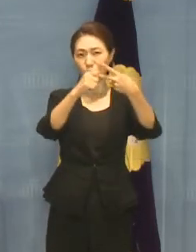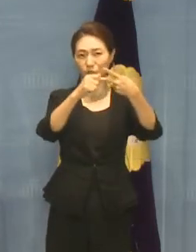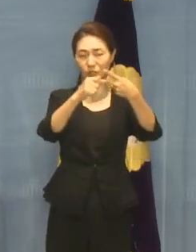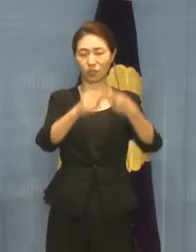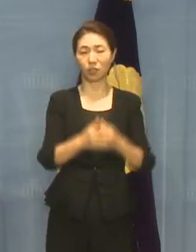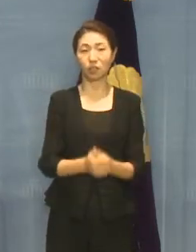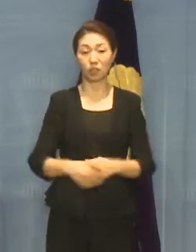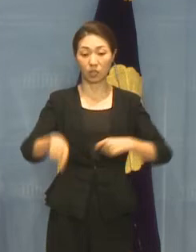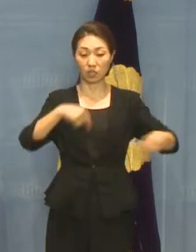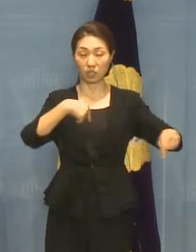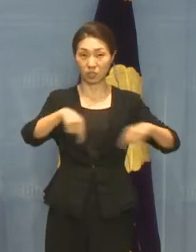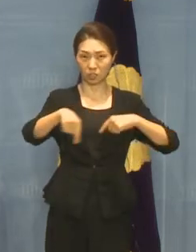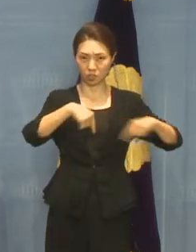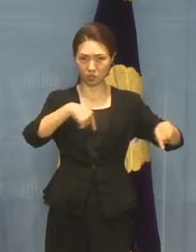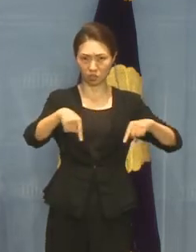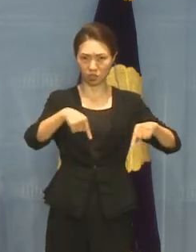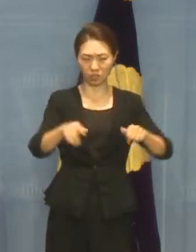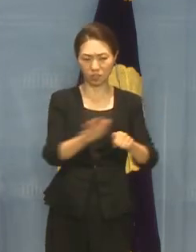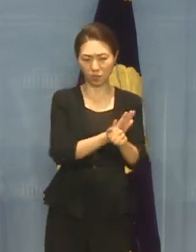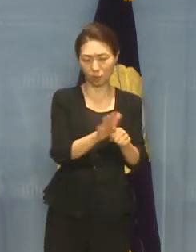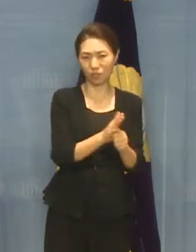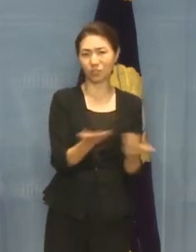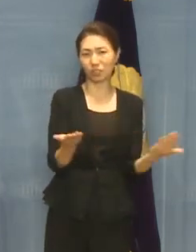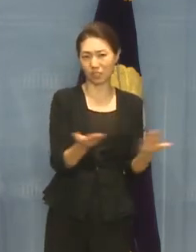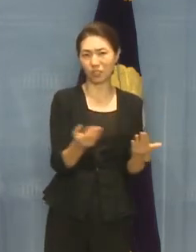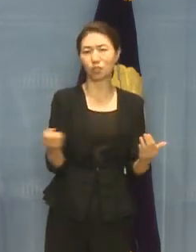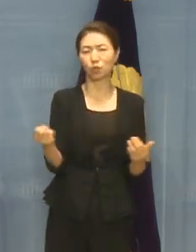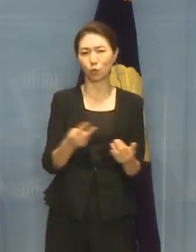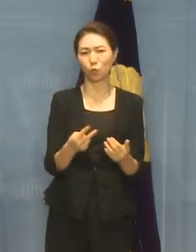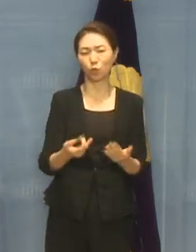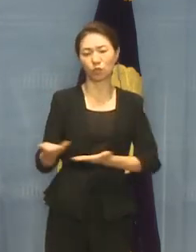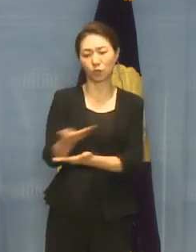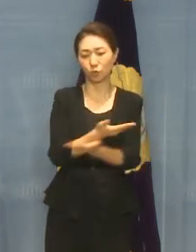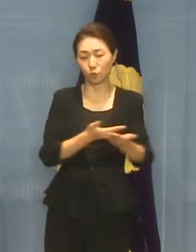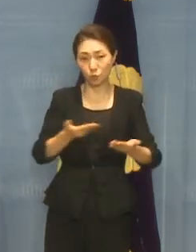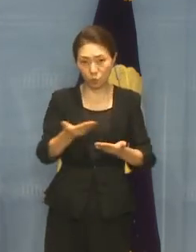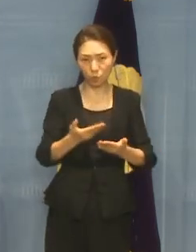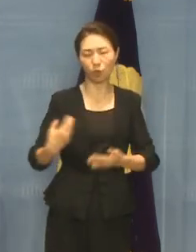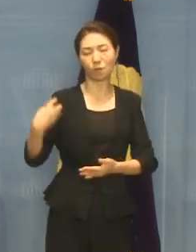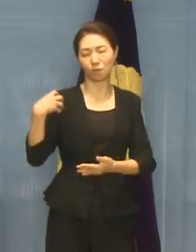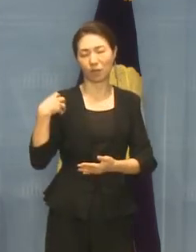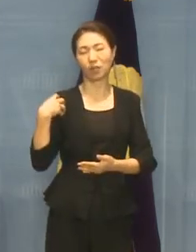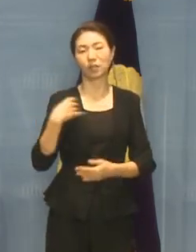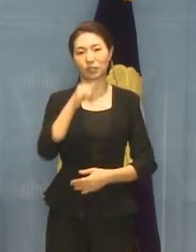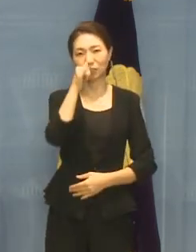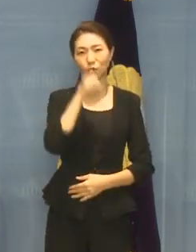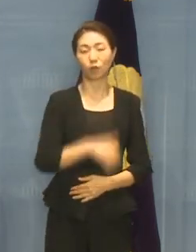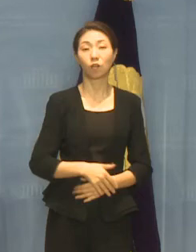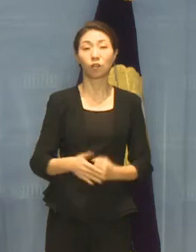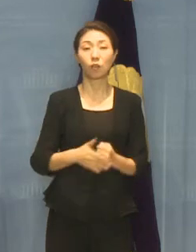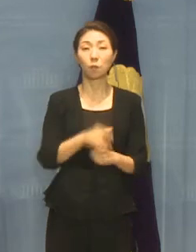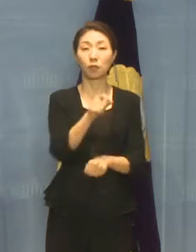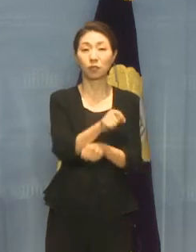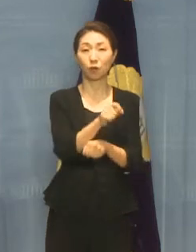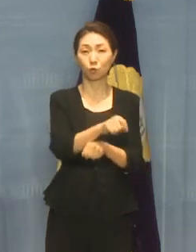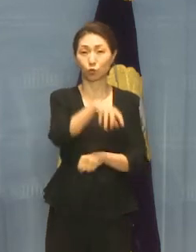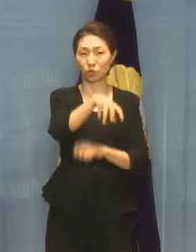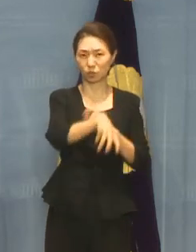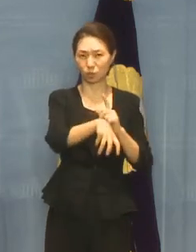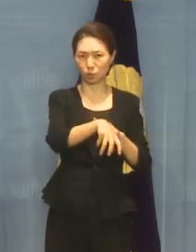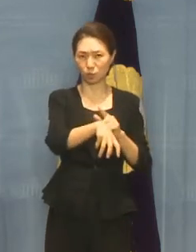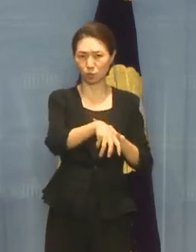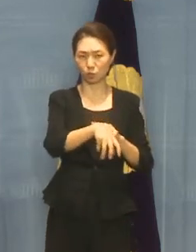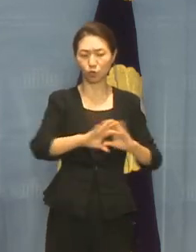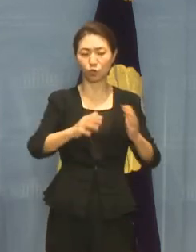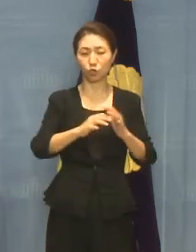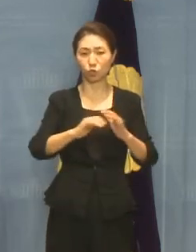서비스업이면서 유통업으로 국회는 문제를 해결하는 공간이 되어야 합니다. 이를 위해 사무처는 국민제한